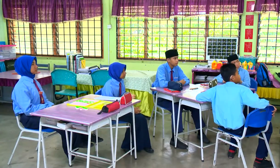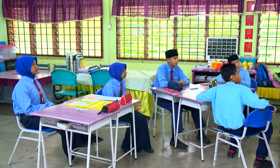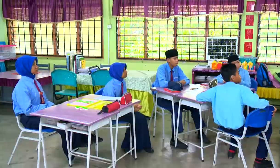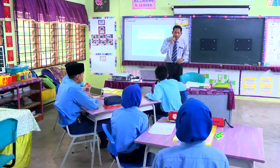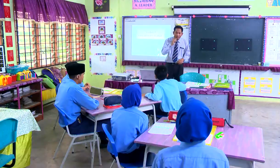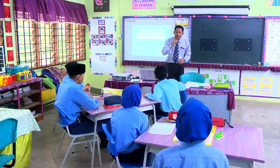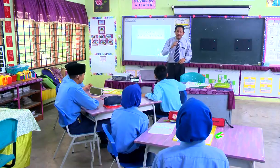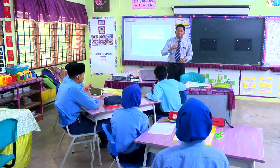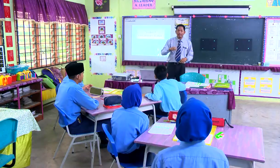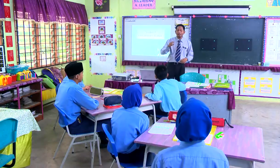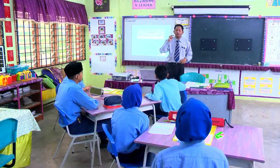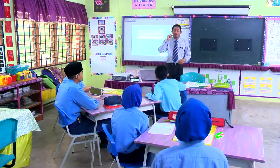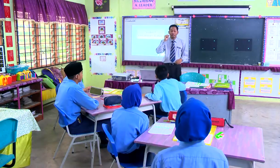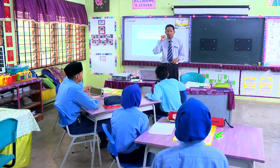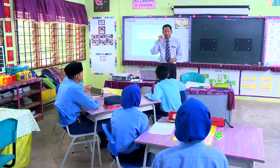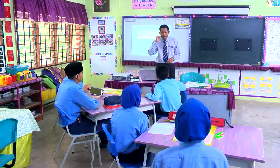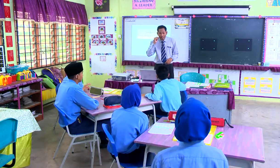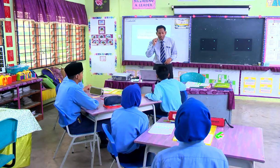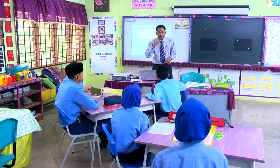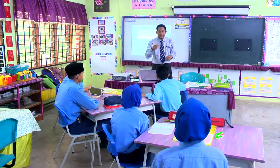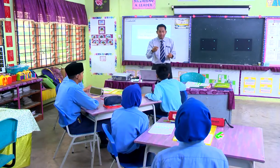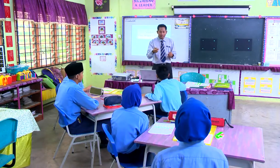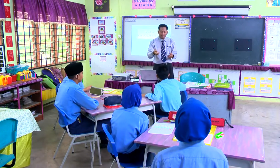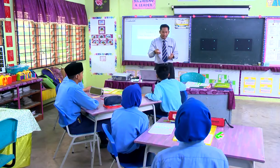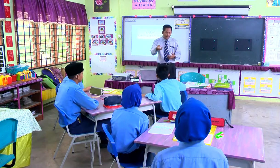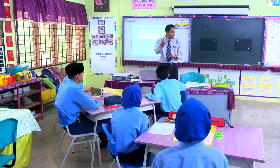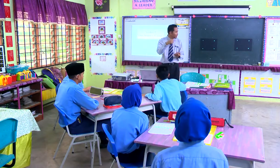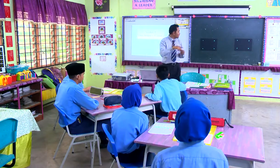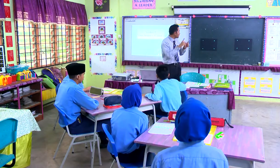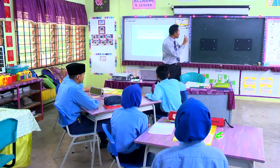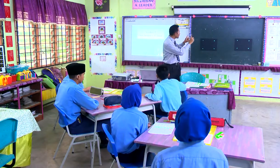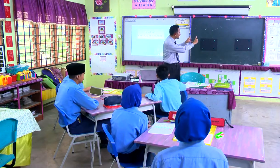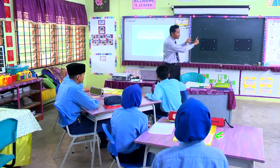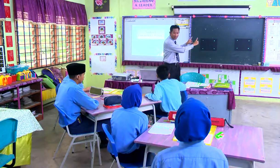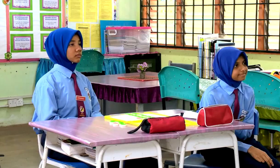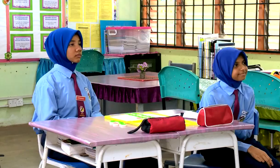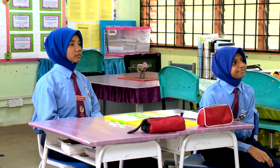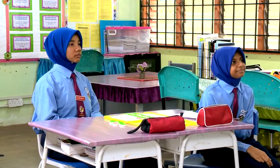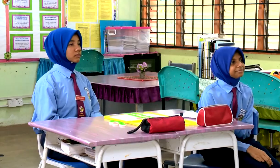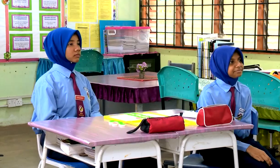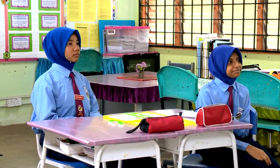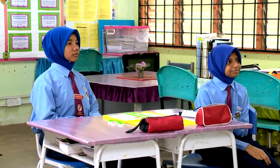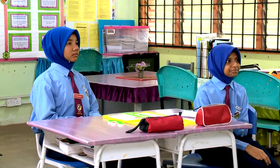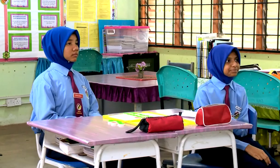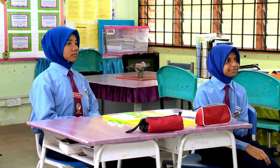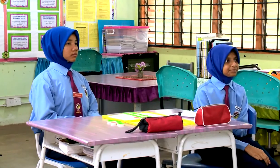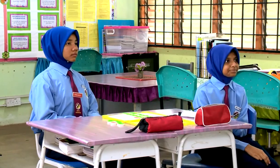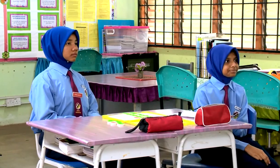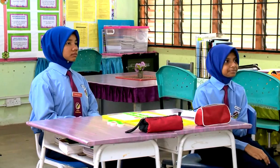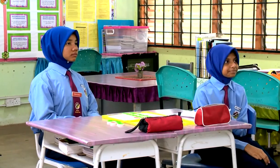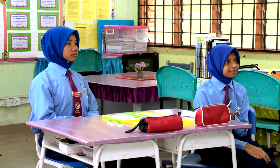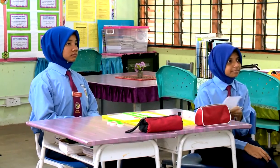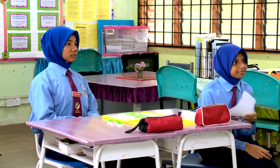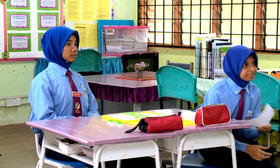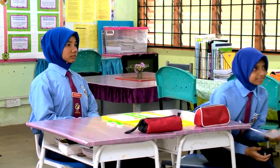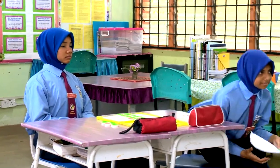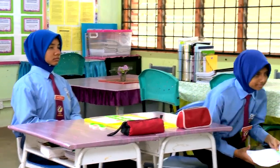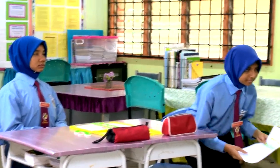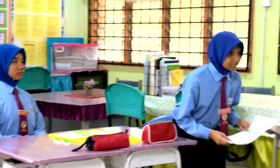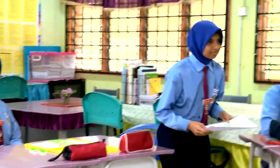dulu. Okey, Nur Kamalia. Okey, datang lekatkan jawapan, kertas jawapan dekat depan. Sila.